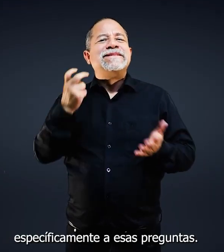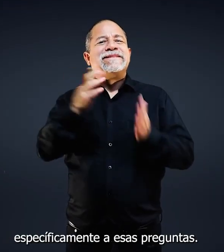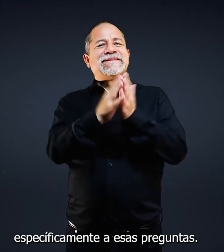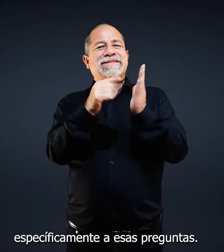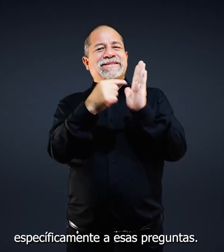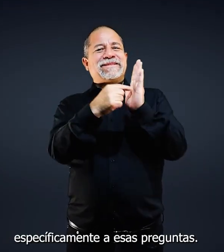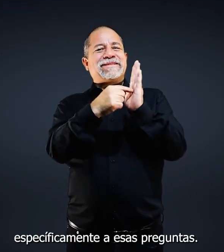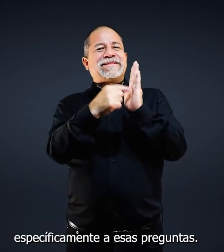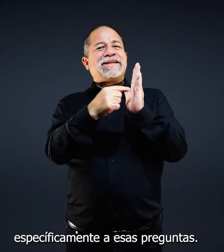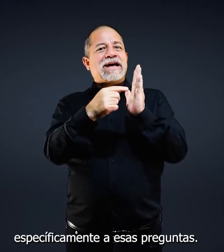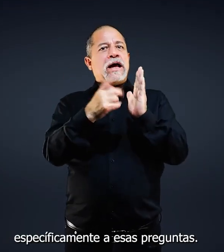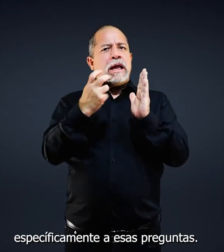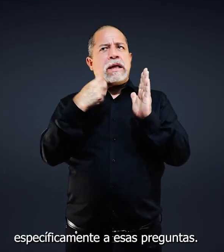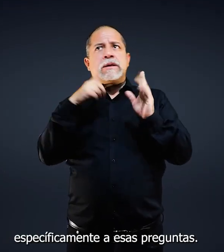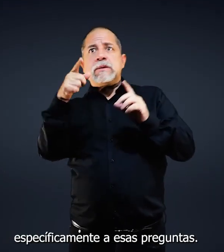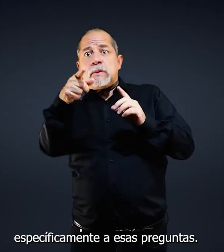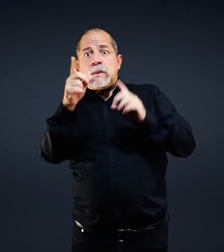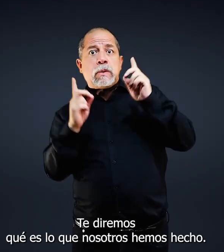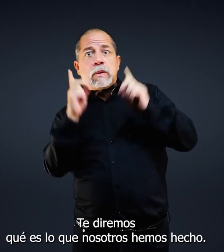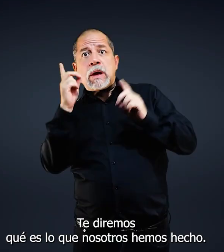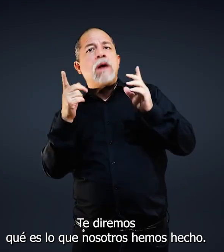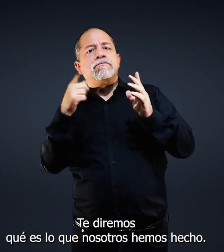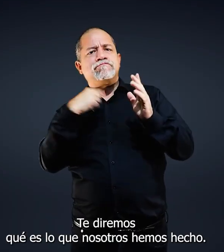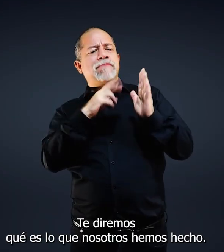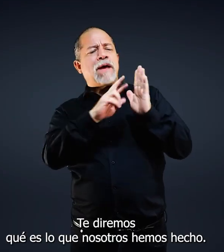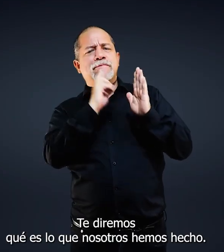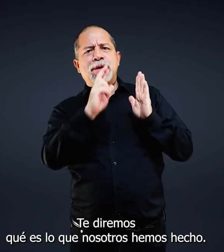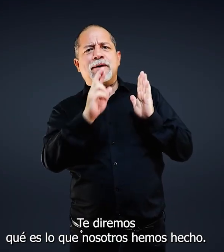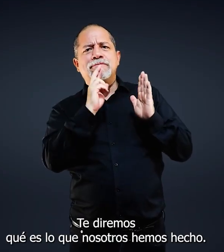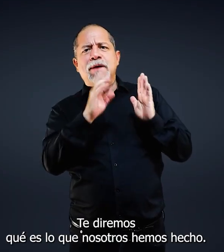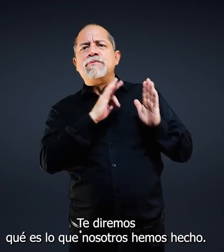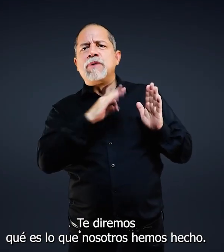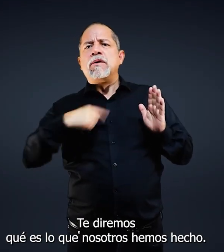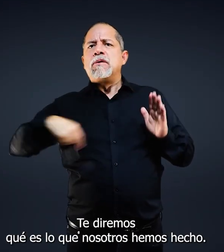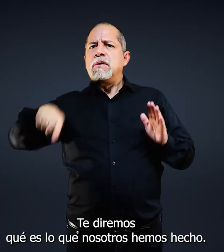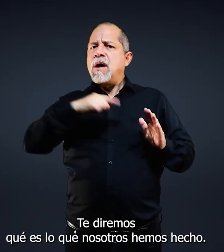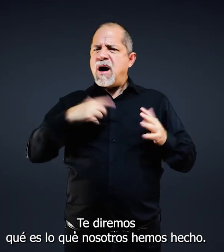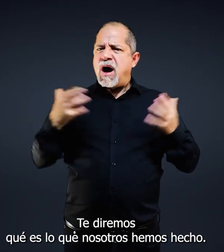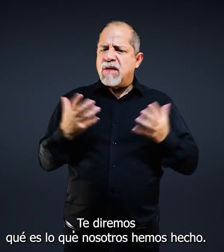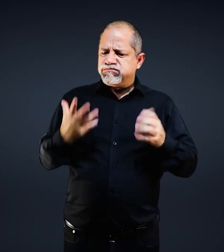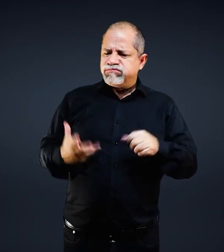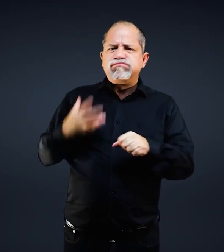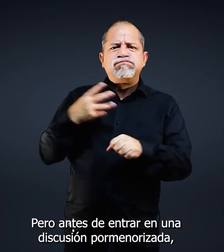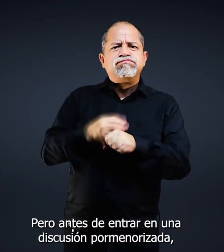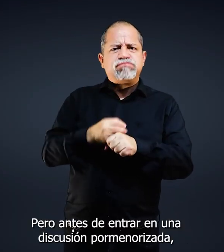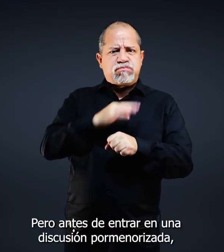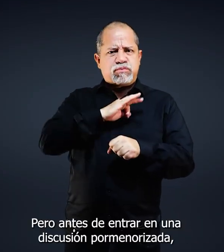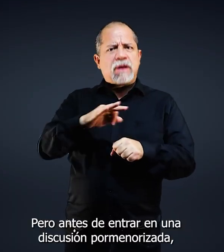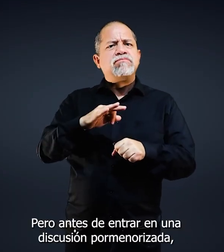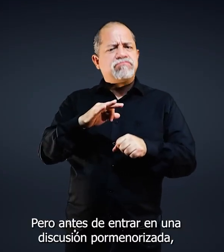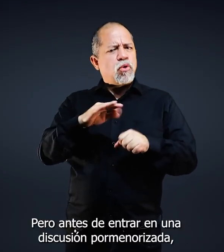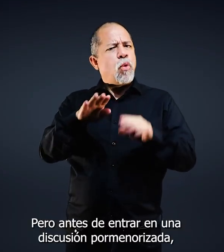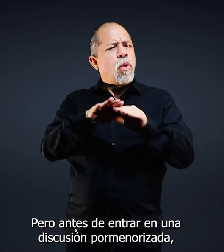esas preguntas. Te diremos qué es lo que nosotros hemos hecho, pero antes de entrar en una